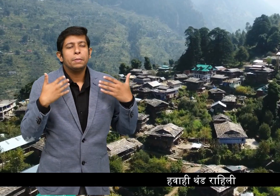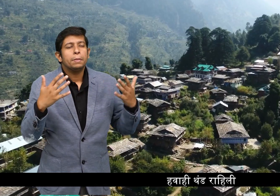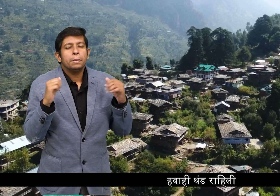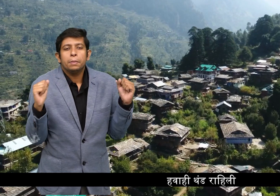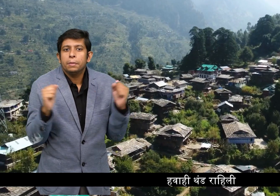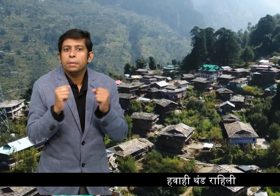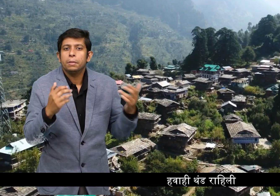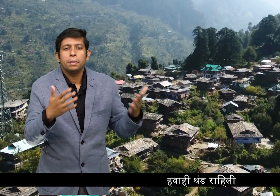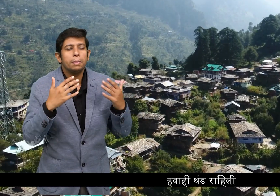हवाही थंड राहिली.